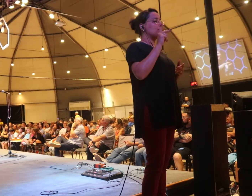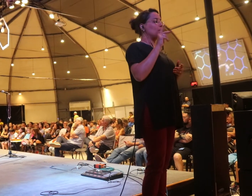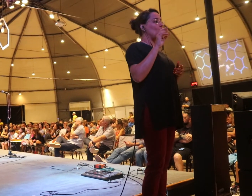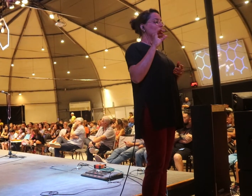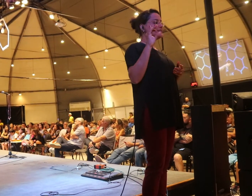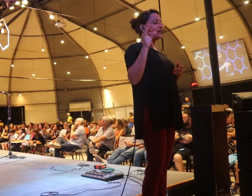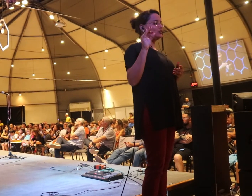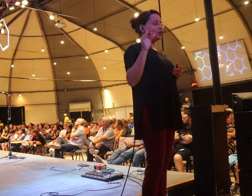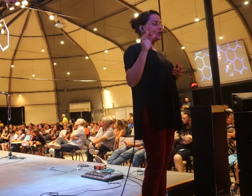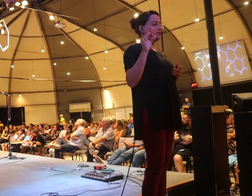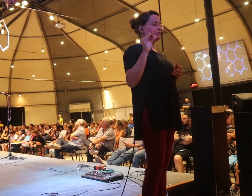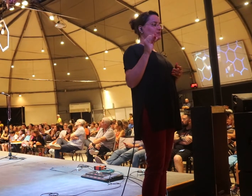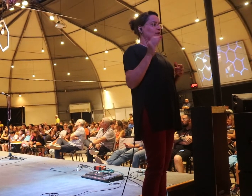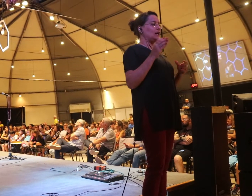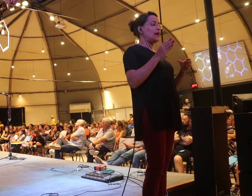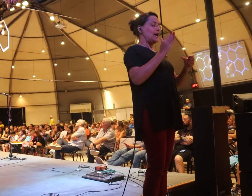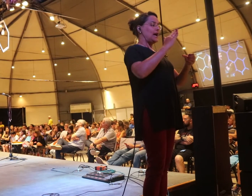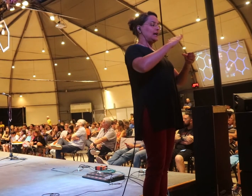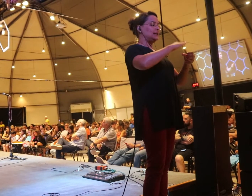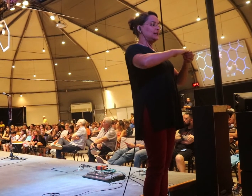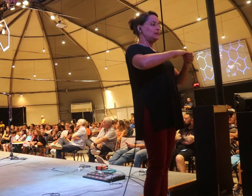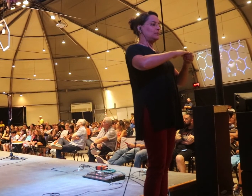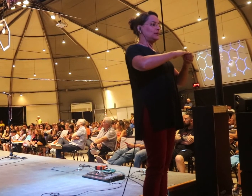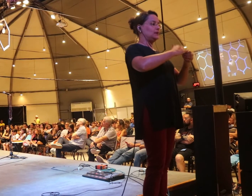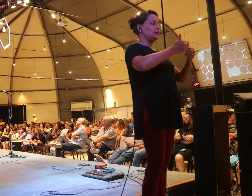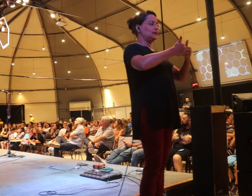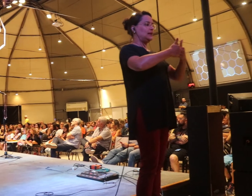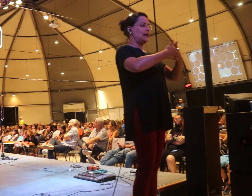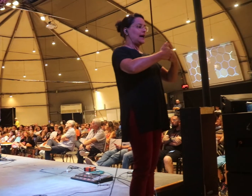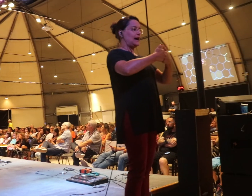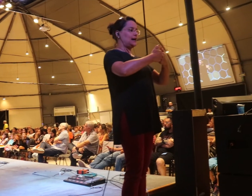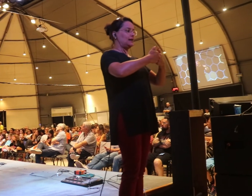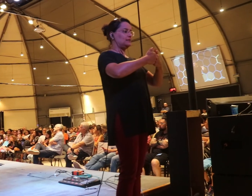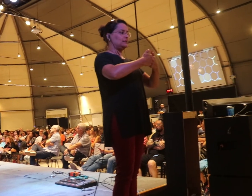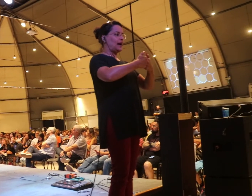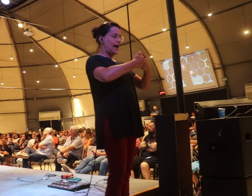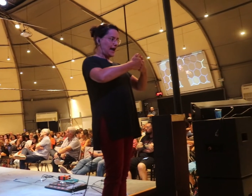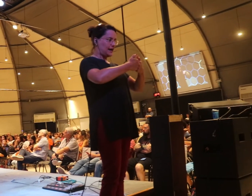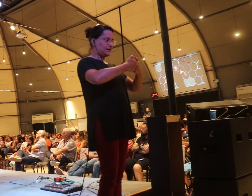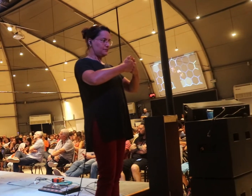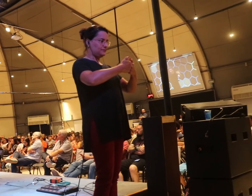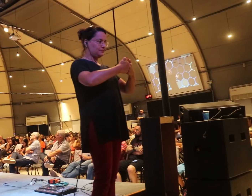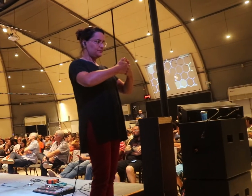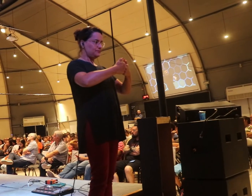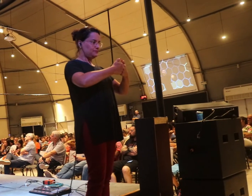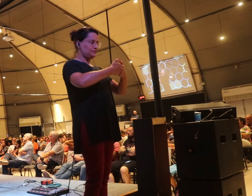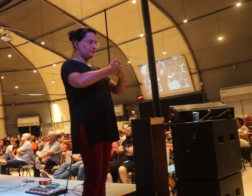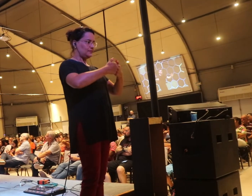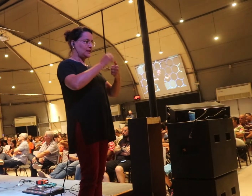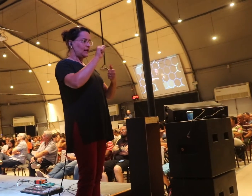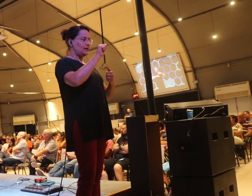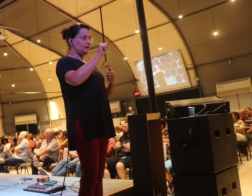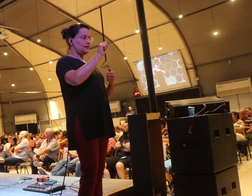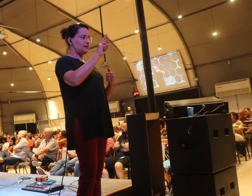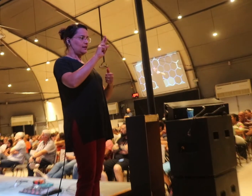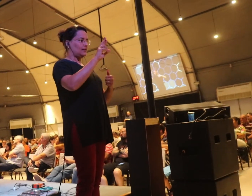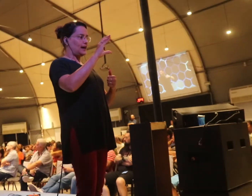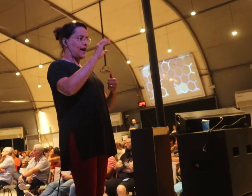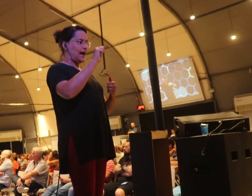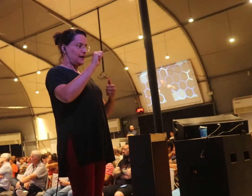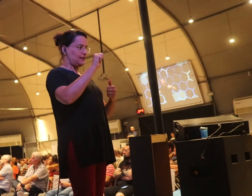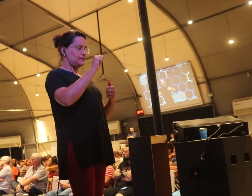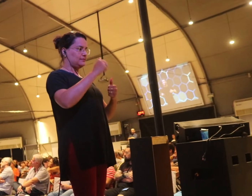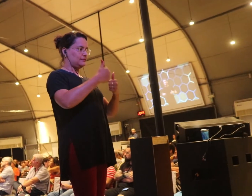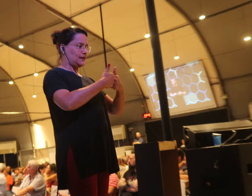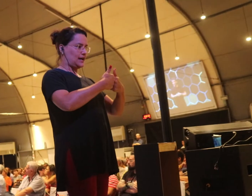da Arca da Aliança naquela época do povo de Israel, quando eles tinham ainda que obedecer a lei e, enfim, estavam caminhando no deserto, depois chegam